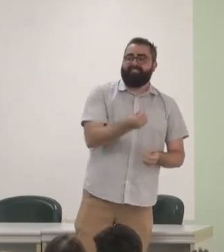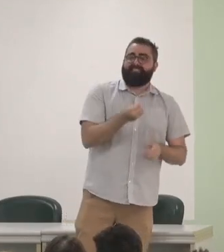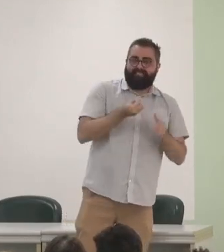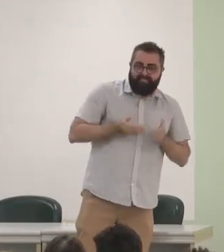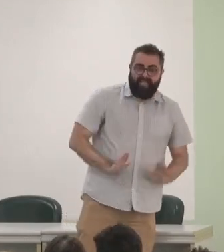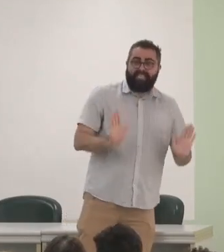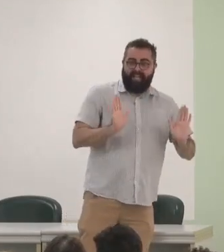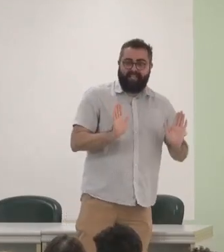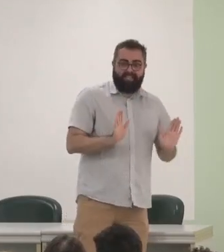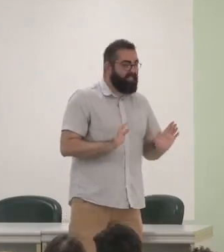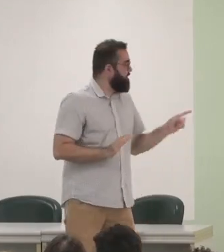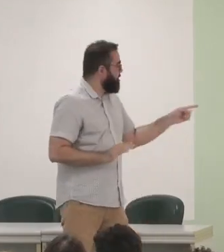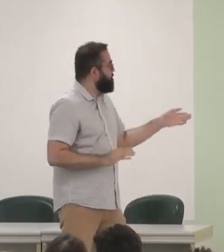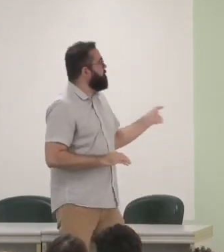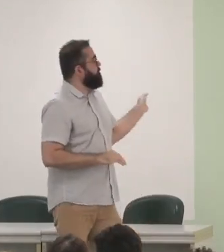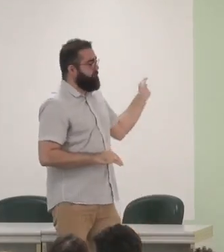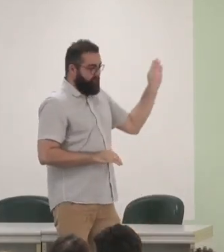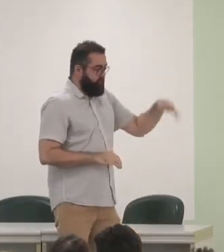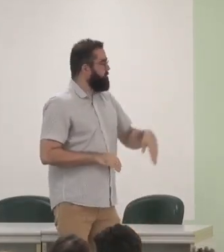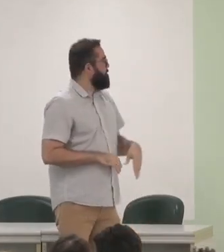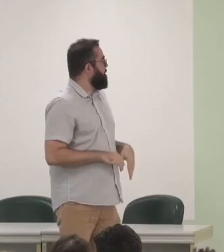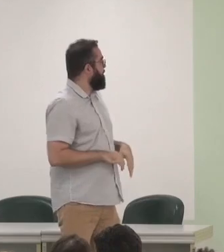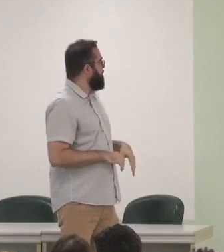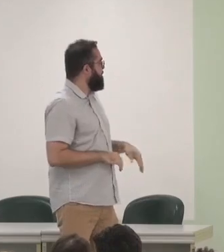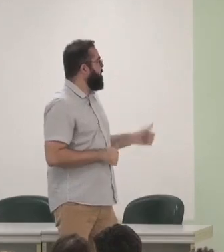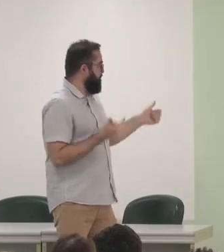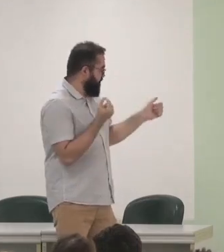nasceu em 1952.